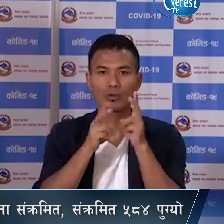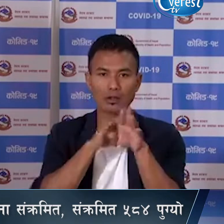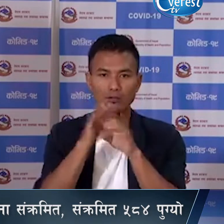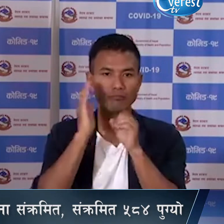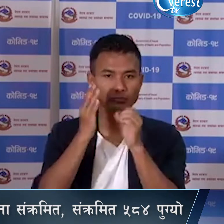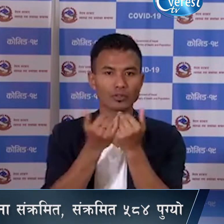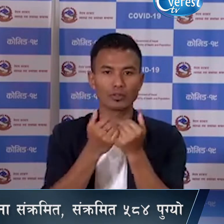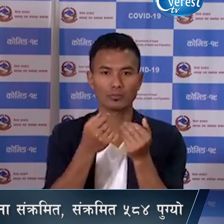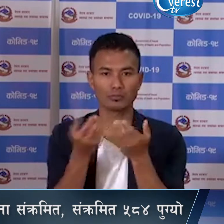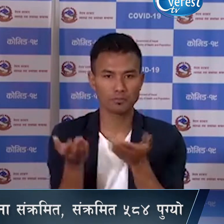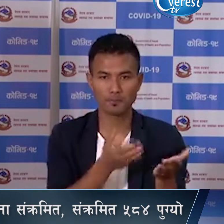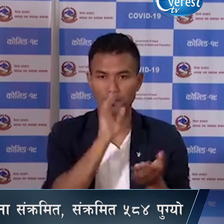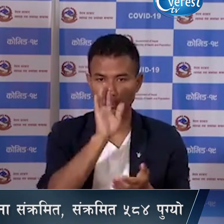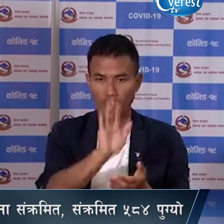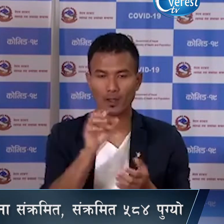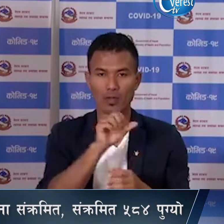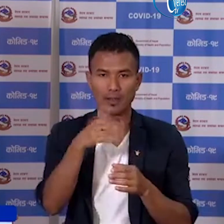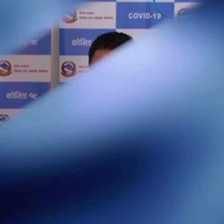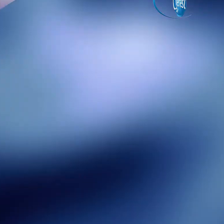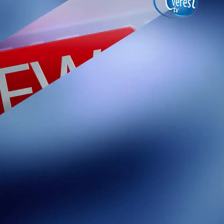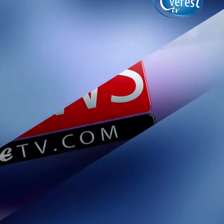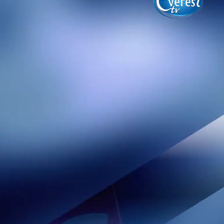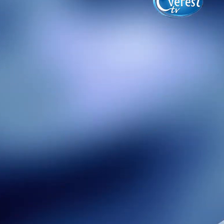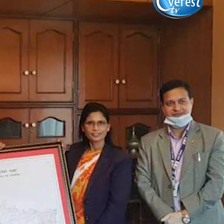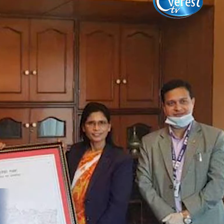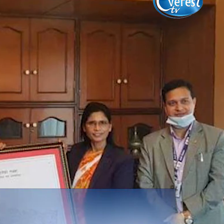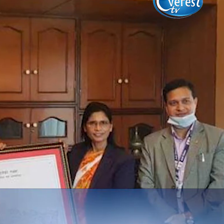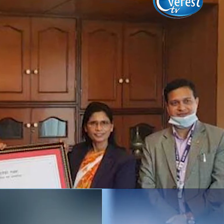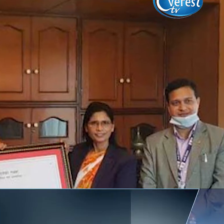सुदूरपश्चिम प्रदेशमा 14 जना संक्रमित भएका छन्।